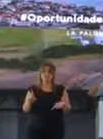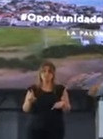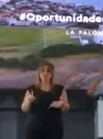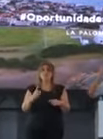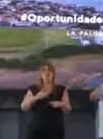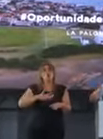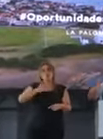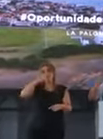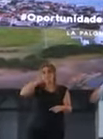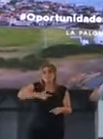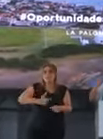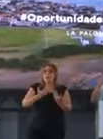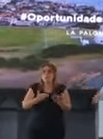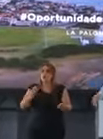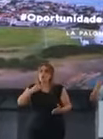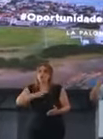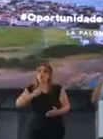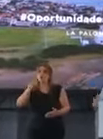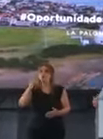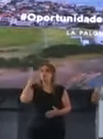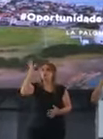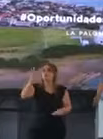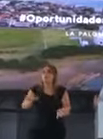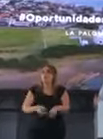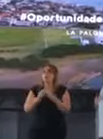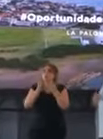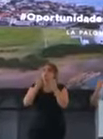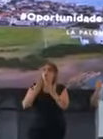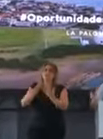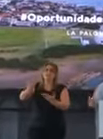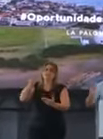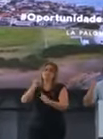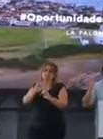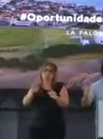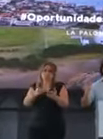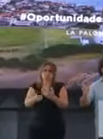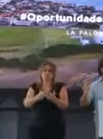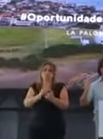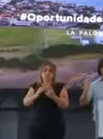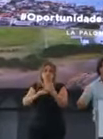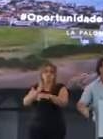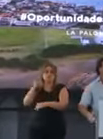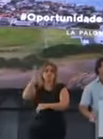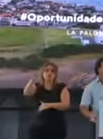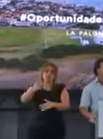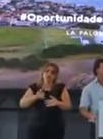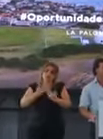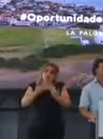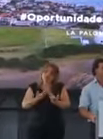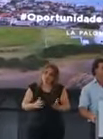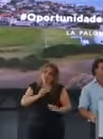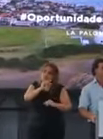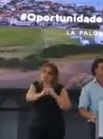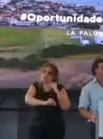Cuando el ser humano empezó a creer que el futuro era mejor que el pasado es cuando realmente juntó fuerza y creció.